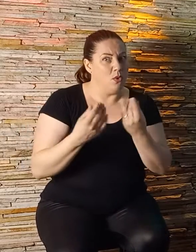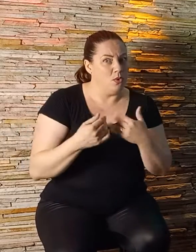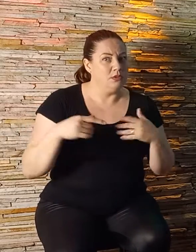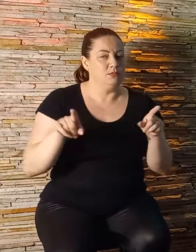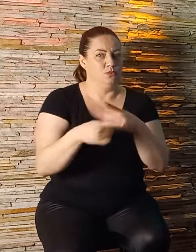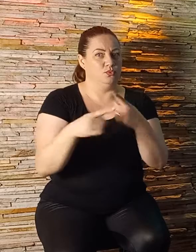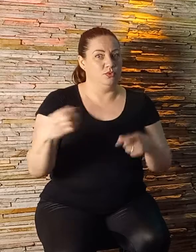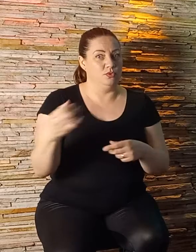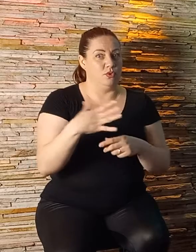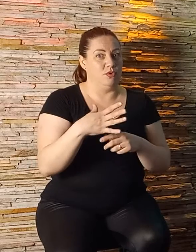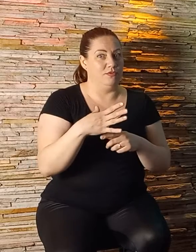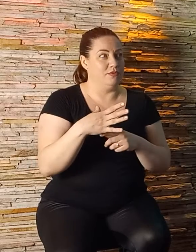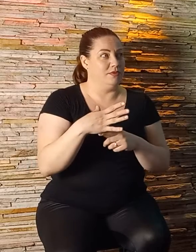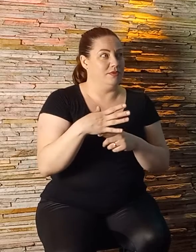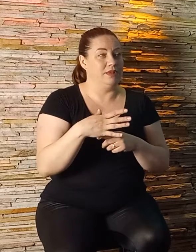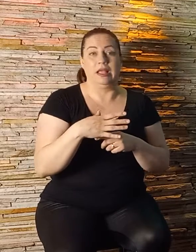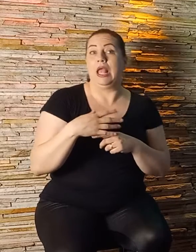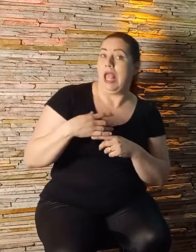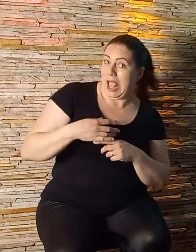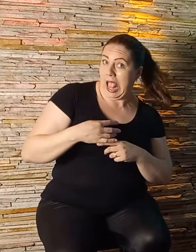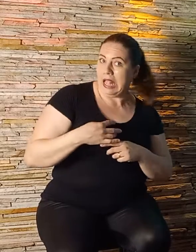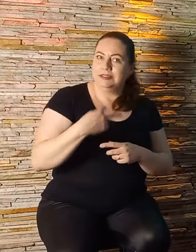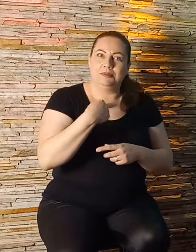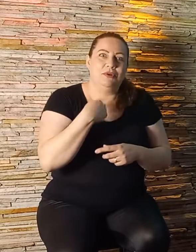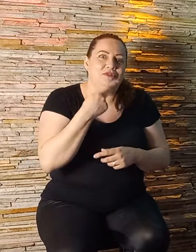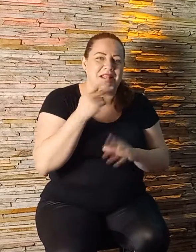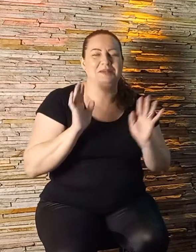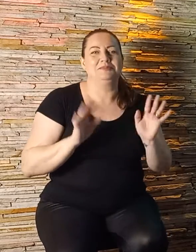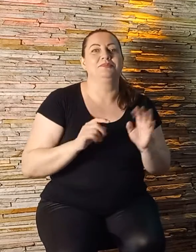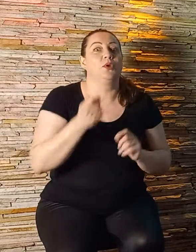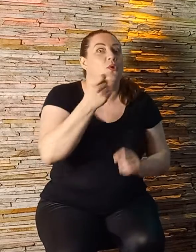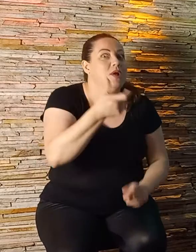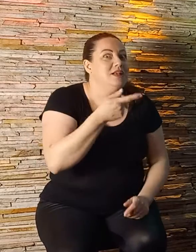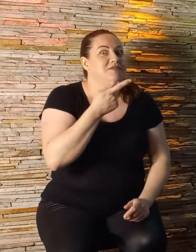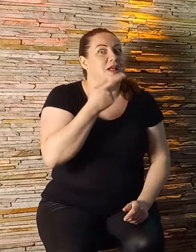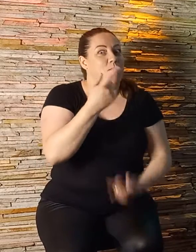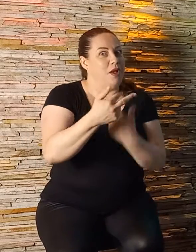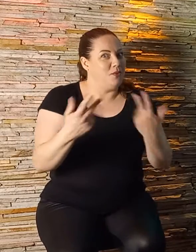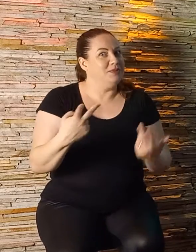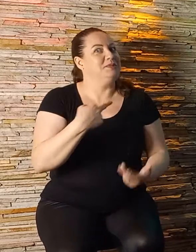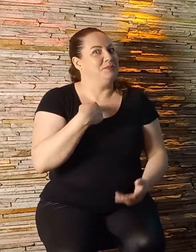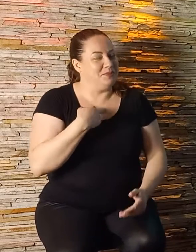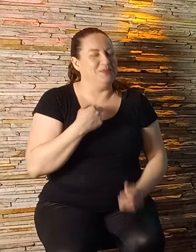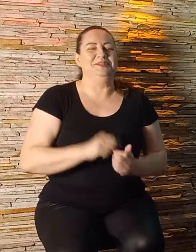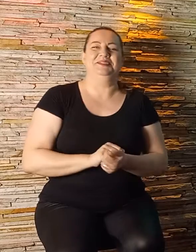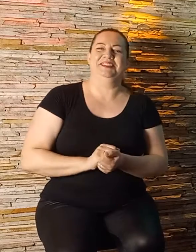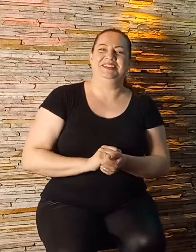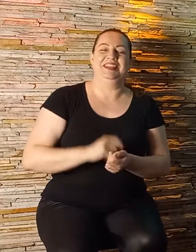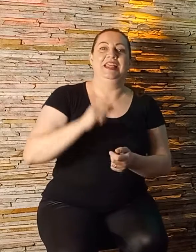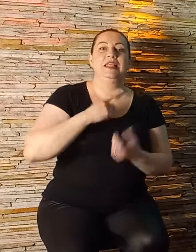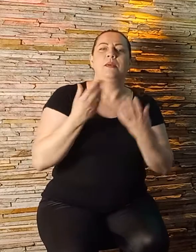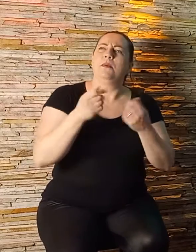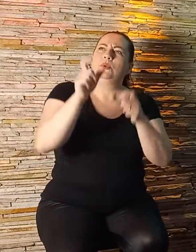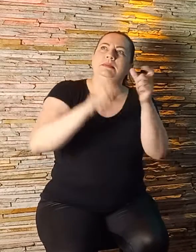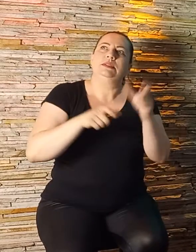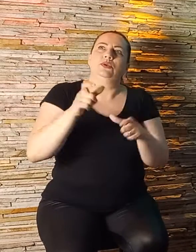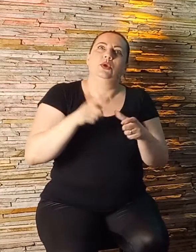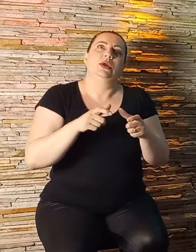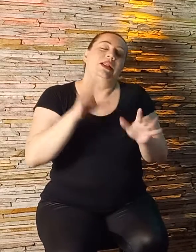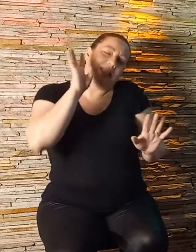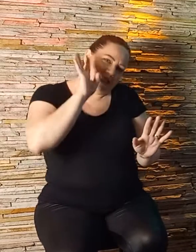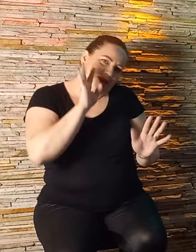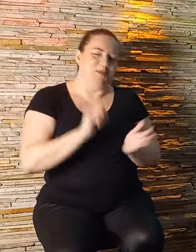visto um monte de gente tem quase que eu falei uma coisa que não podia falar tem muita gente como fala